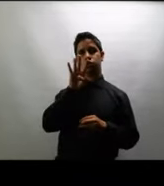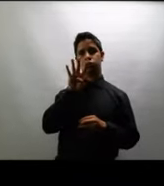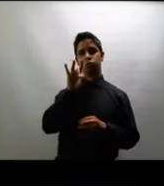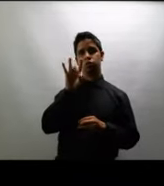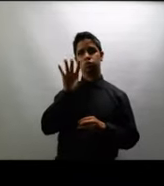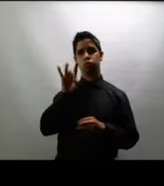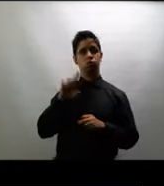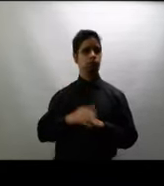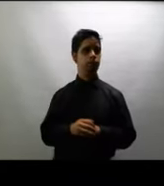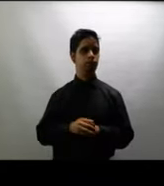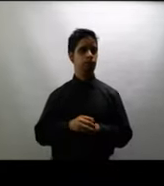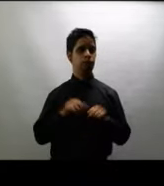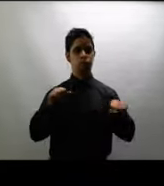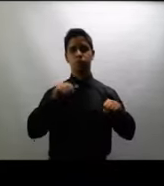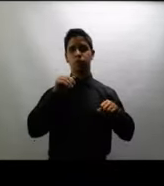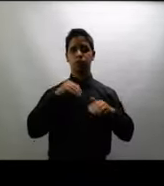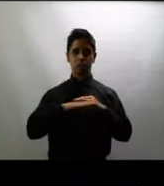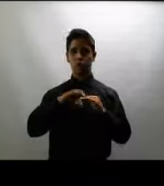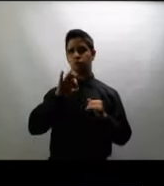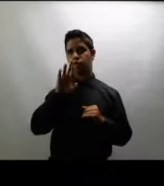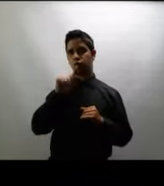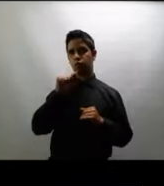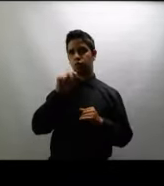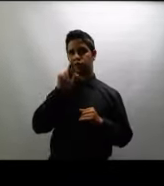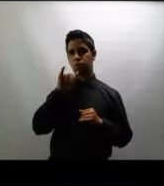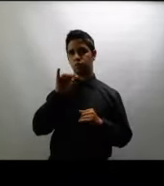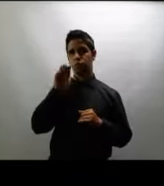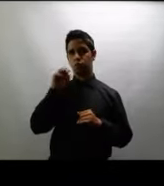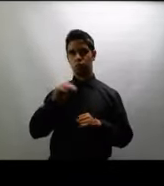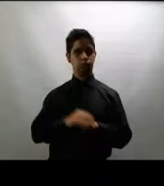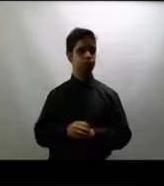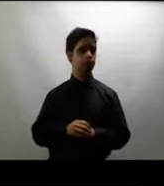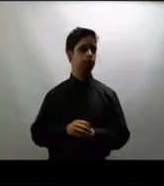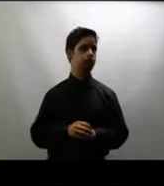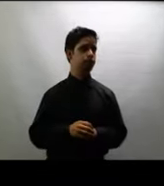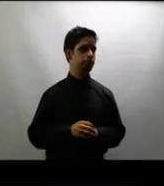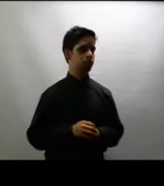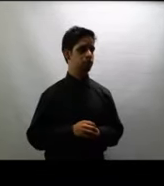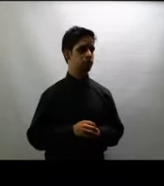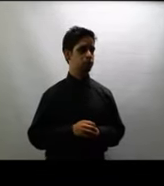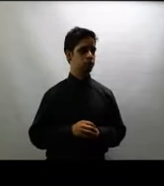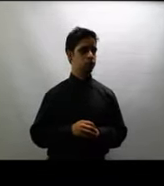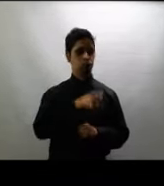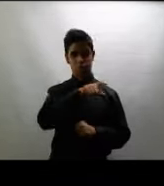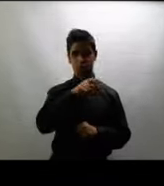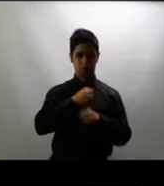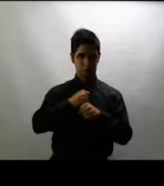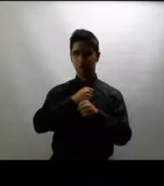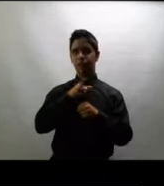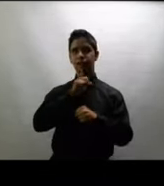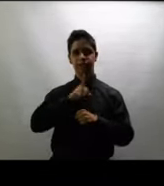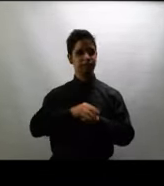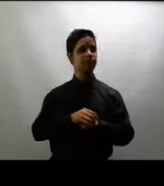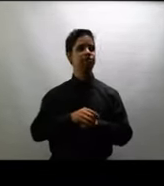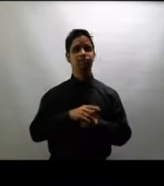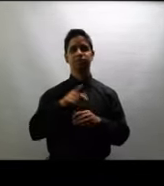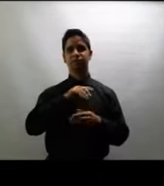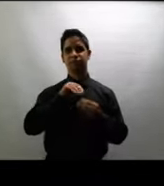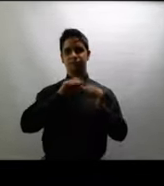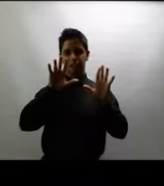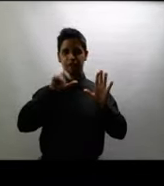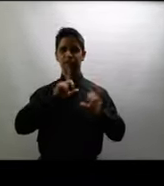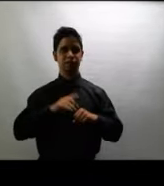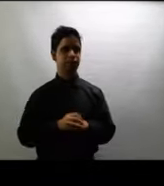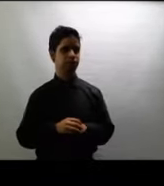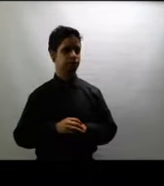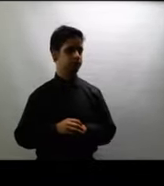274-8484. O puedes buscar fruteri.com. ¿Sí? Con dos T y una Y. No, a ti te hace falta un café, definitivamente. Sí, dormí poco